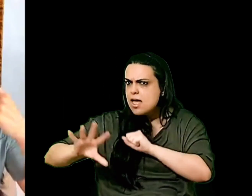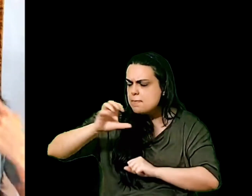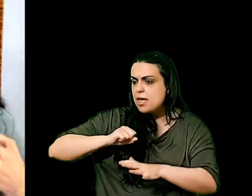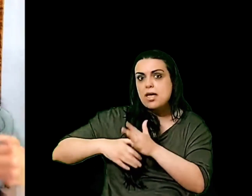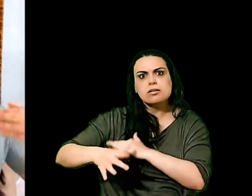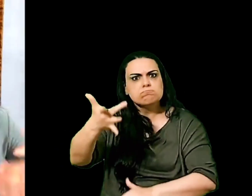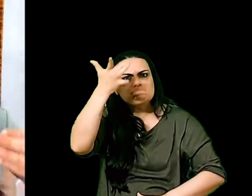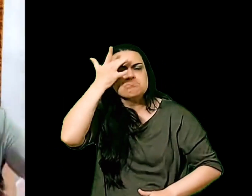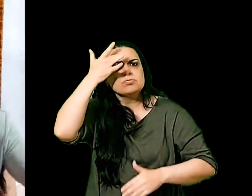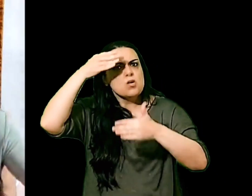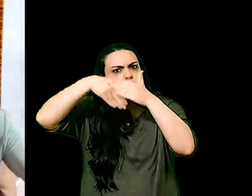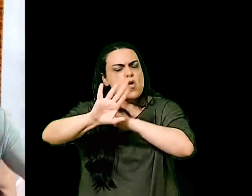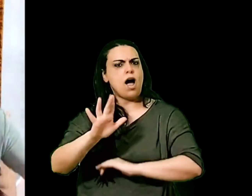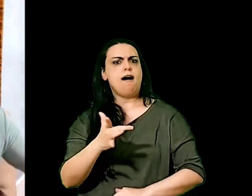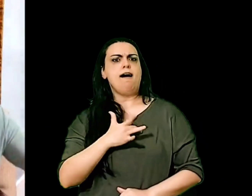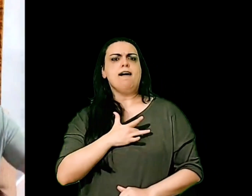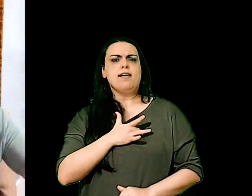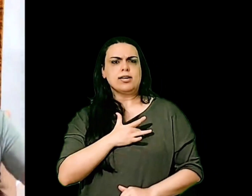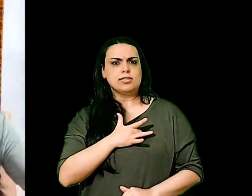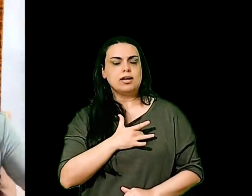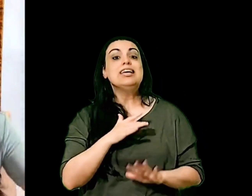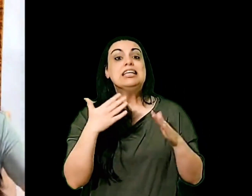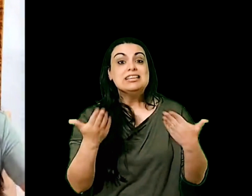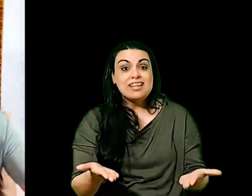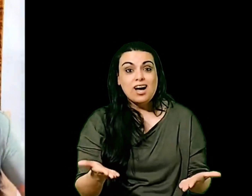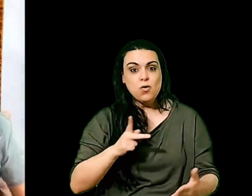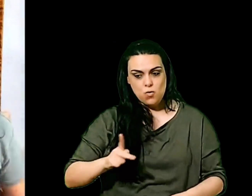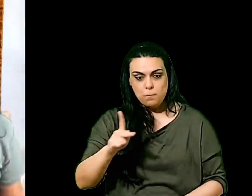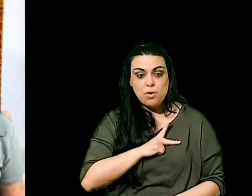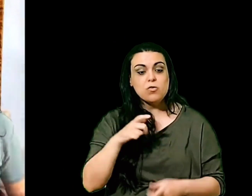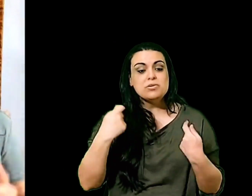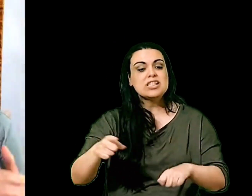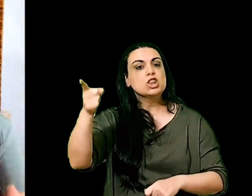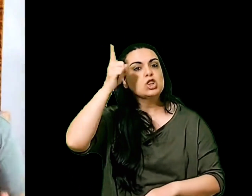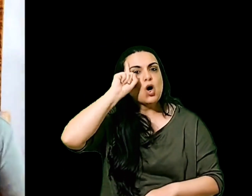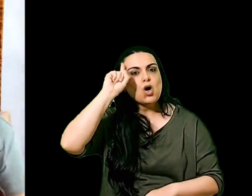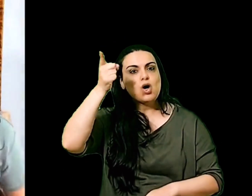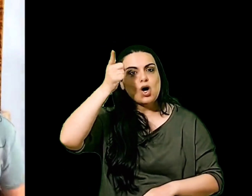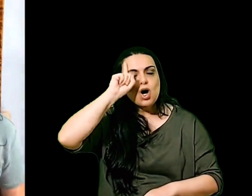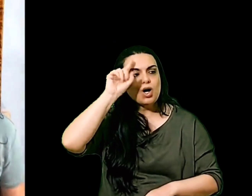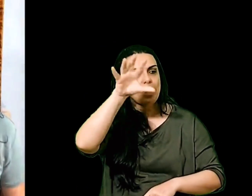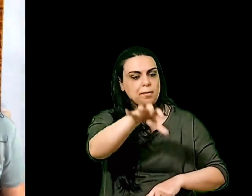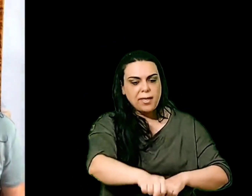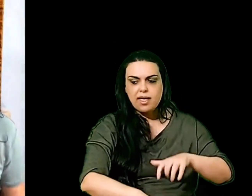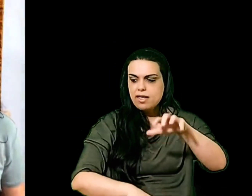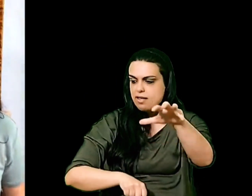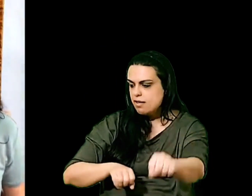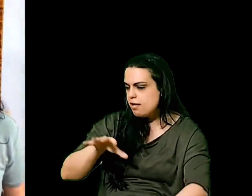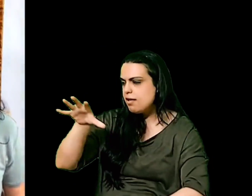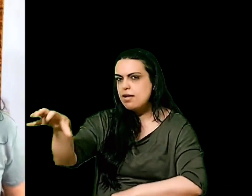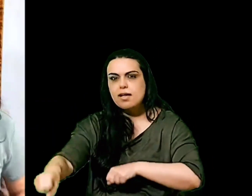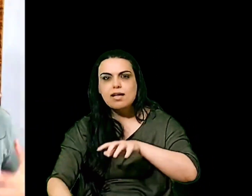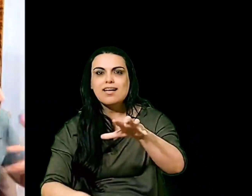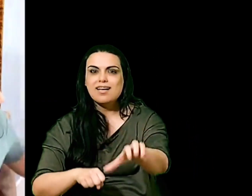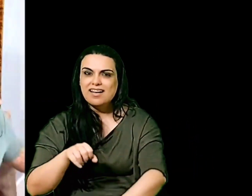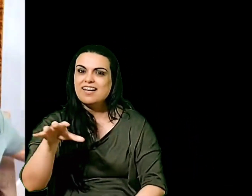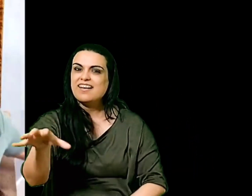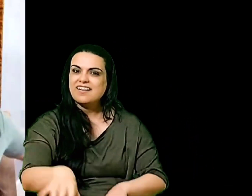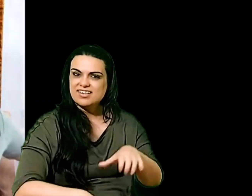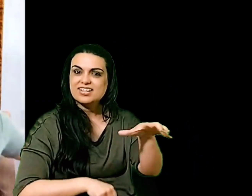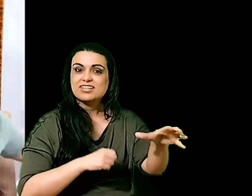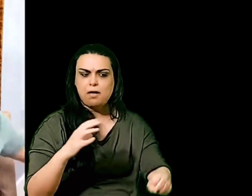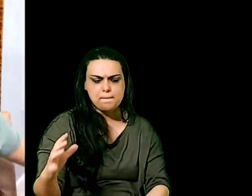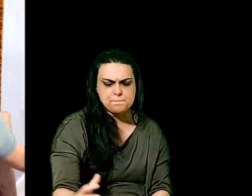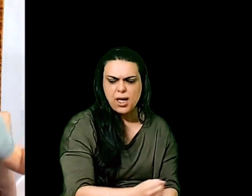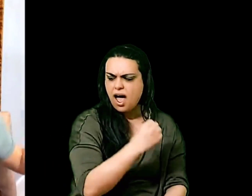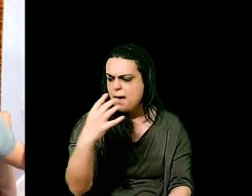disposição. Eles tinham que ir, verso 21, colher todo dia aquilo. Todo dia eles tinham que colher. E aí Deus está falando